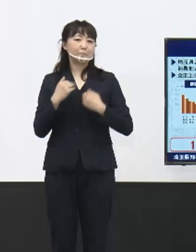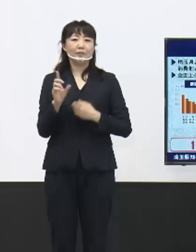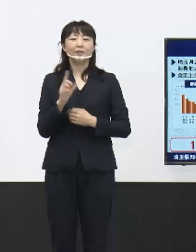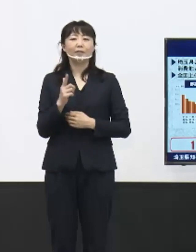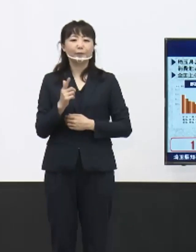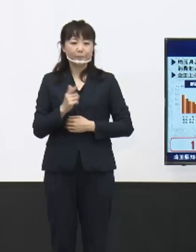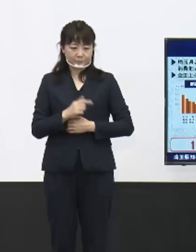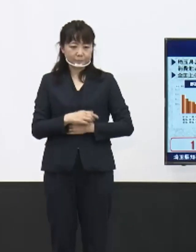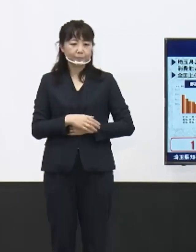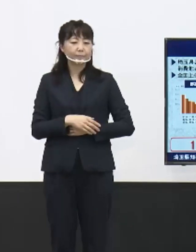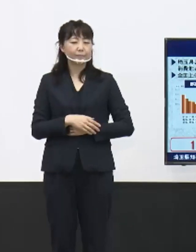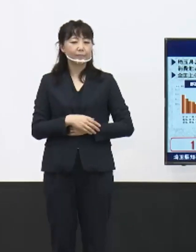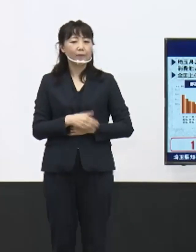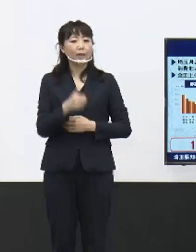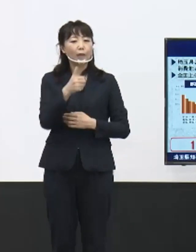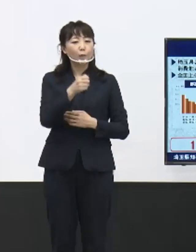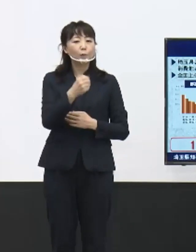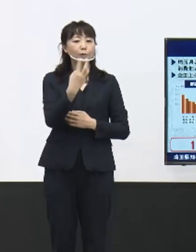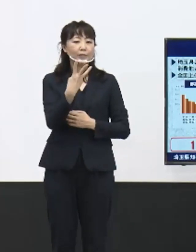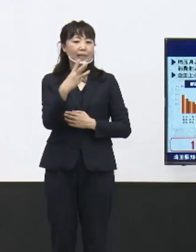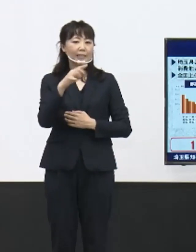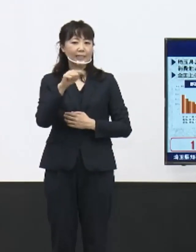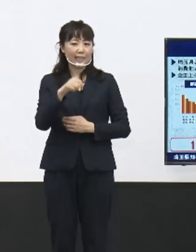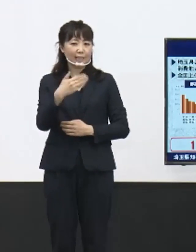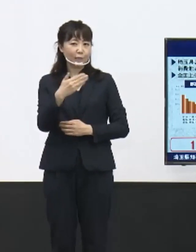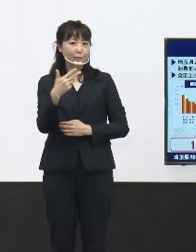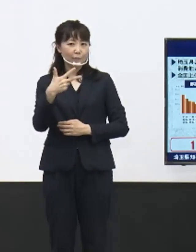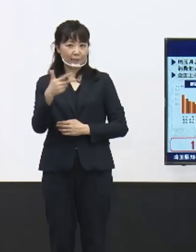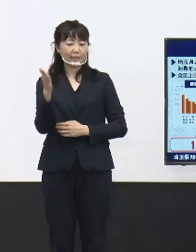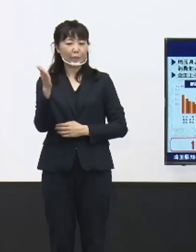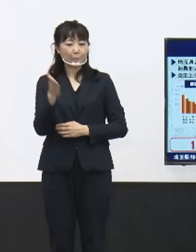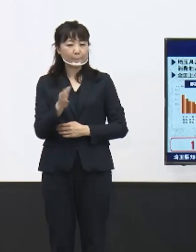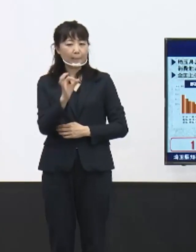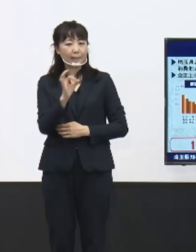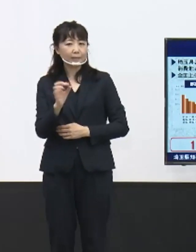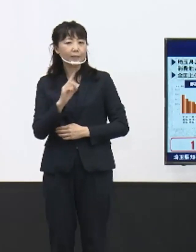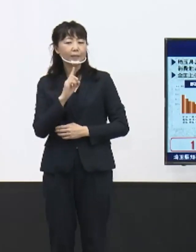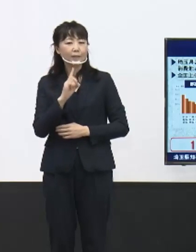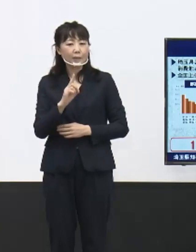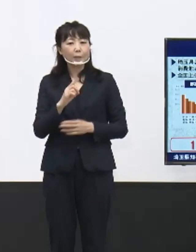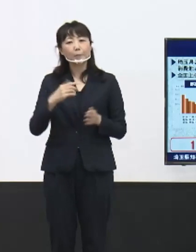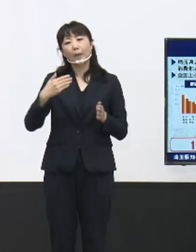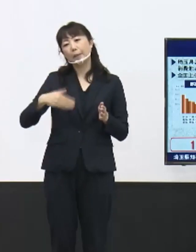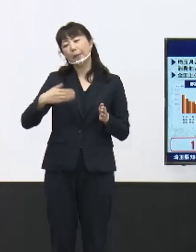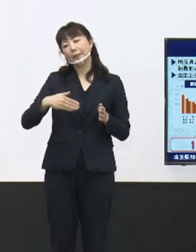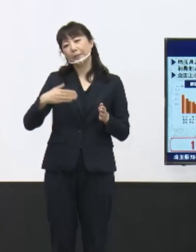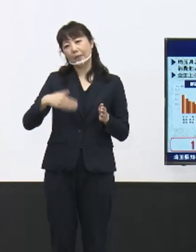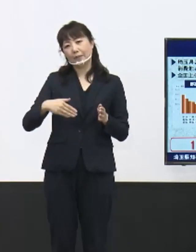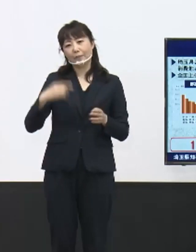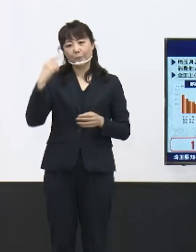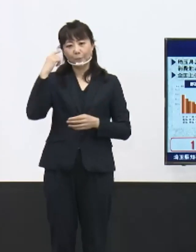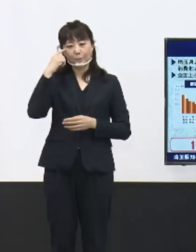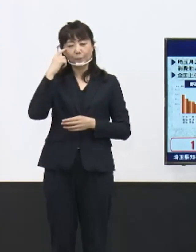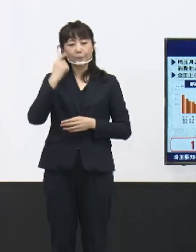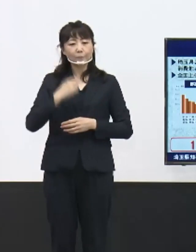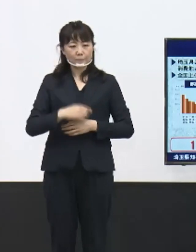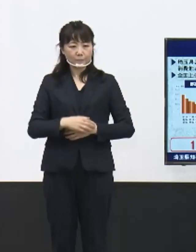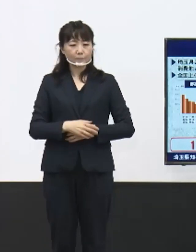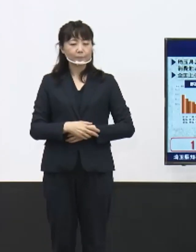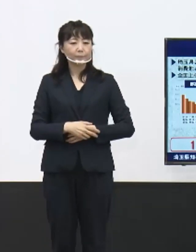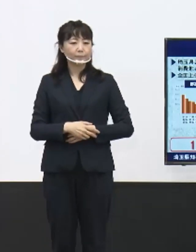、ご指摘のとおり 53.97% は正常な国政の今後の行方を決める上で正常